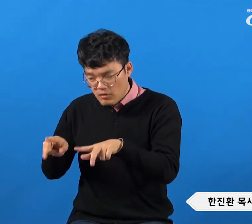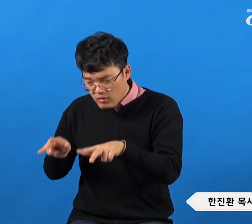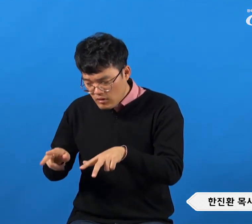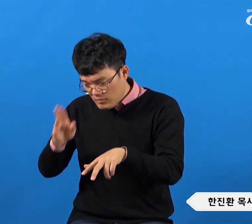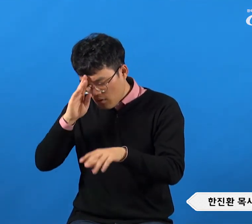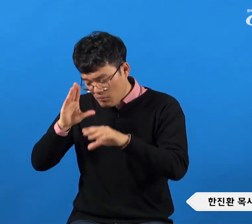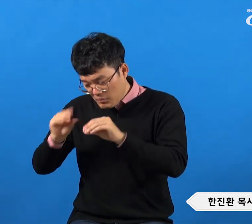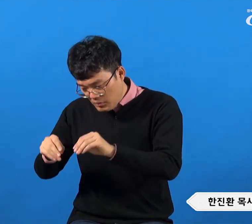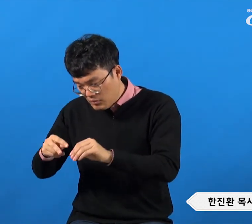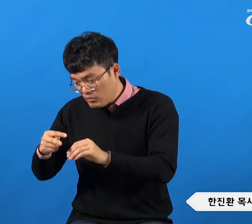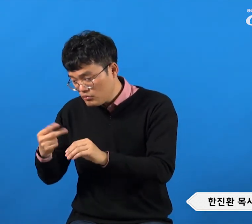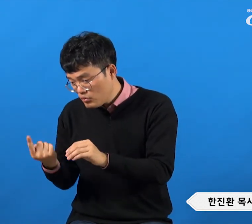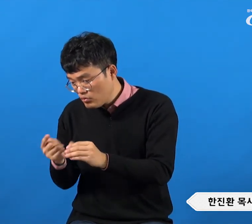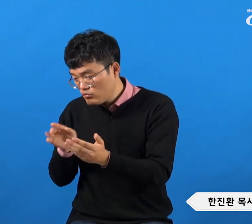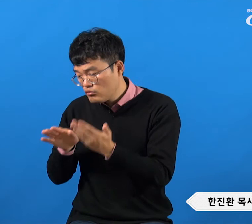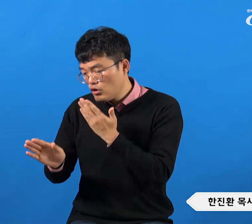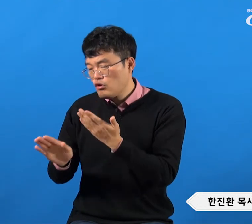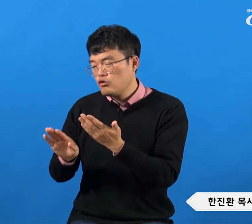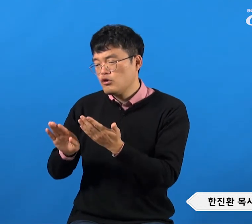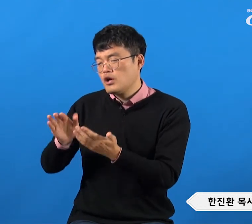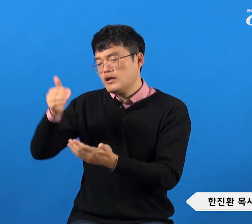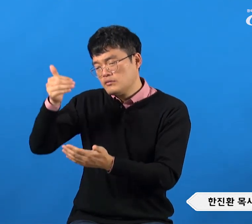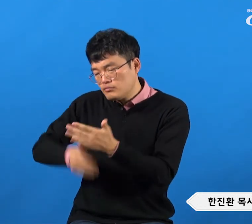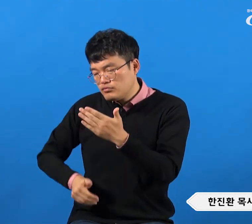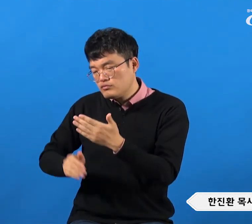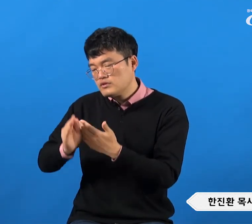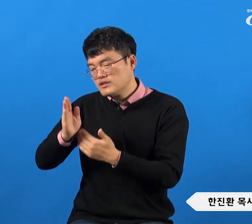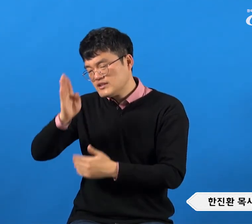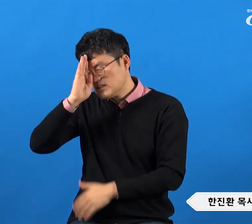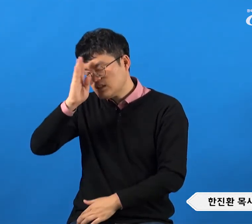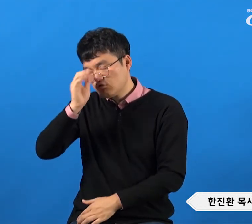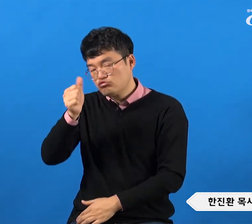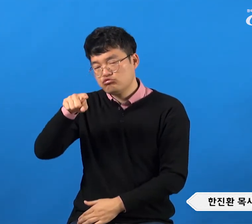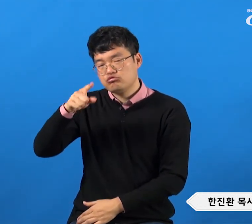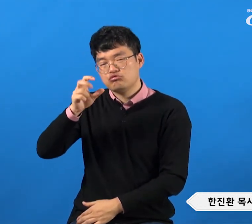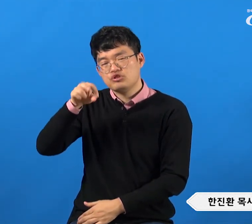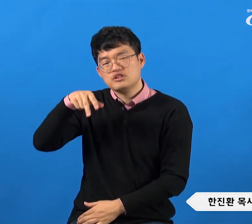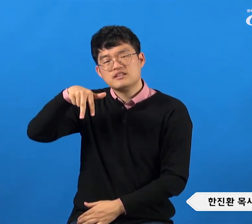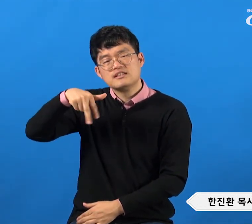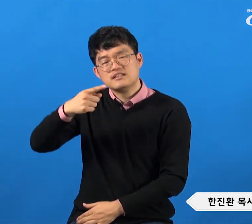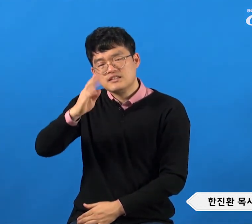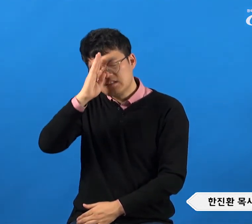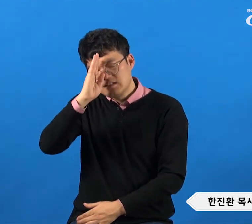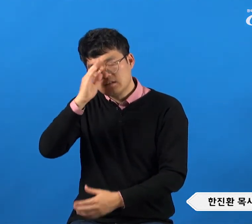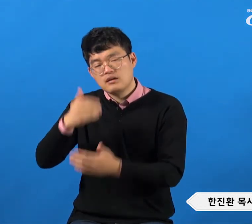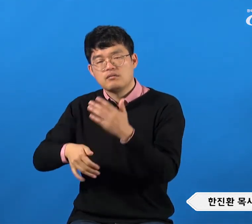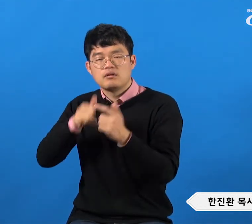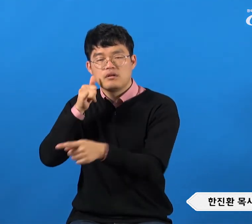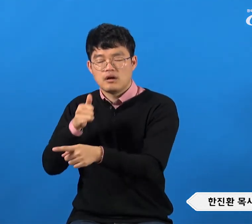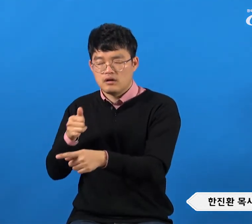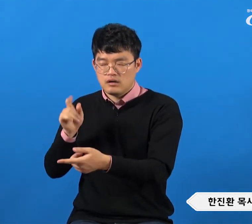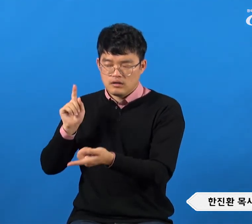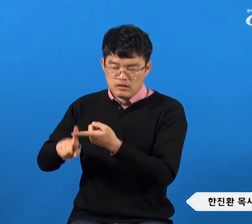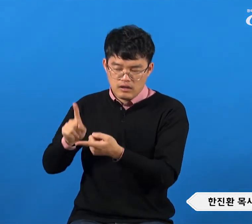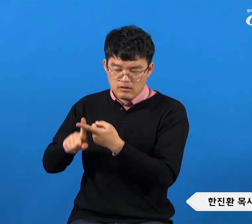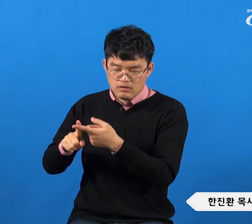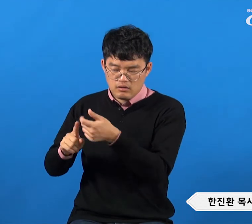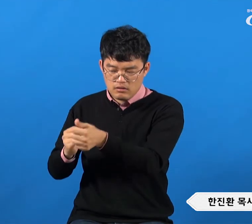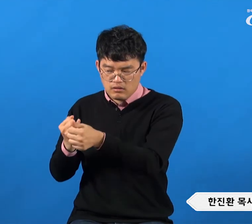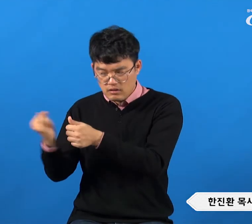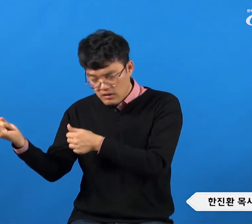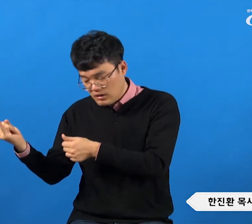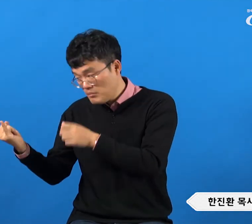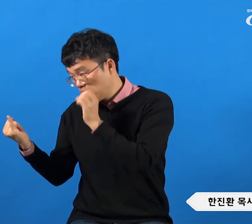있는 그런 어려운 상태입니다. 그런데 그런 얘기를 그 환자의 부인 되는 분에게 다 얘기를